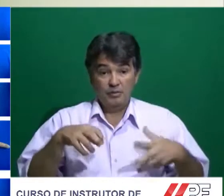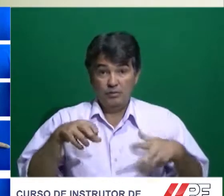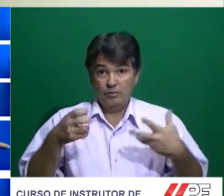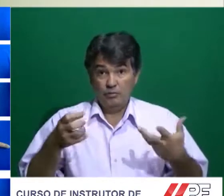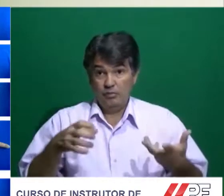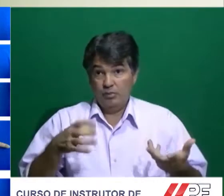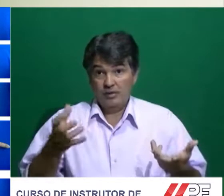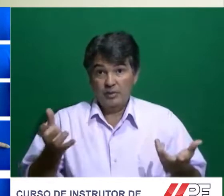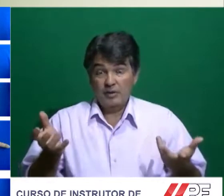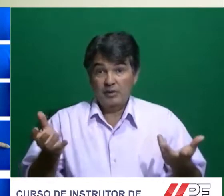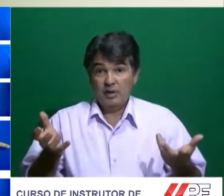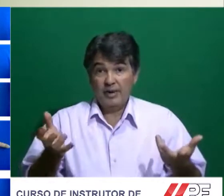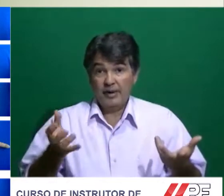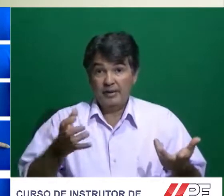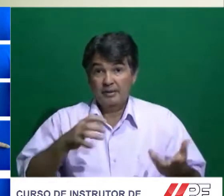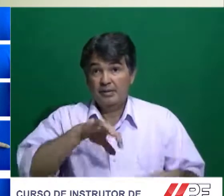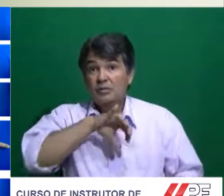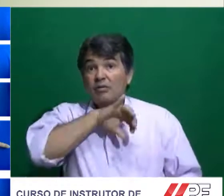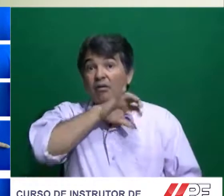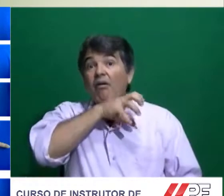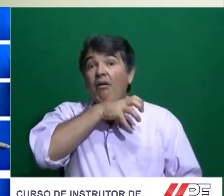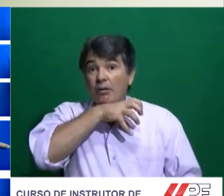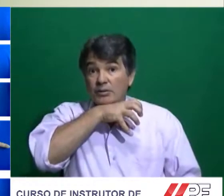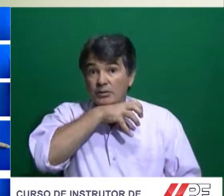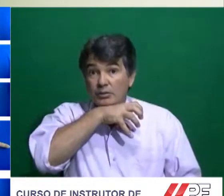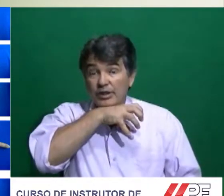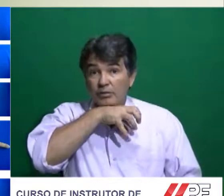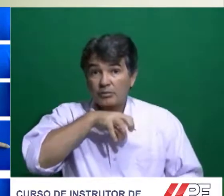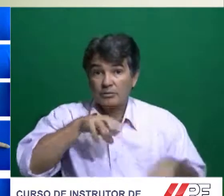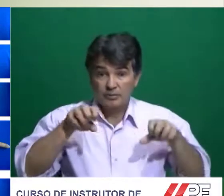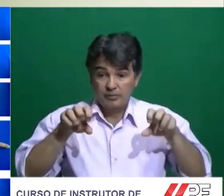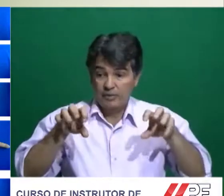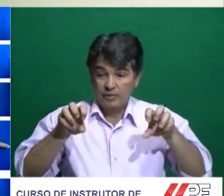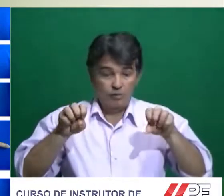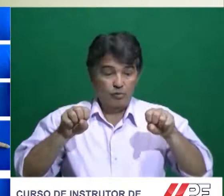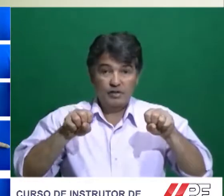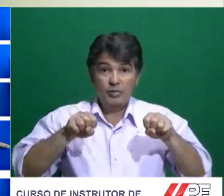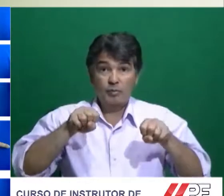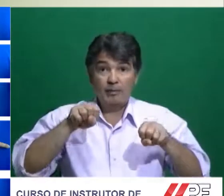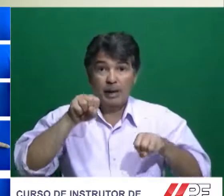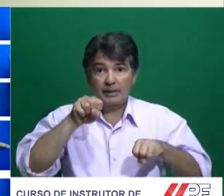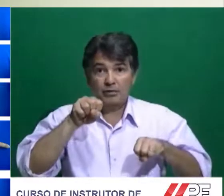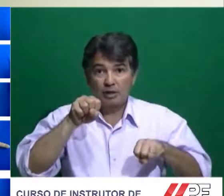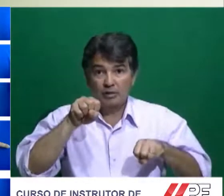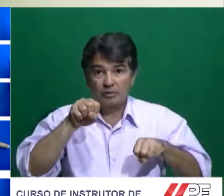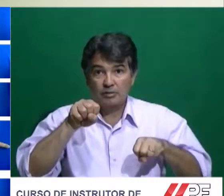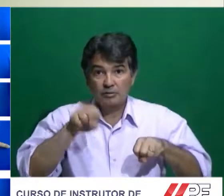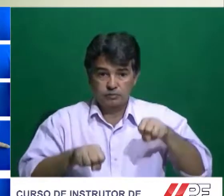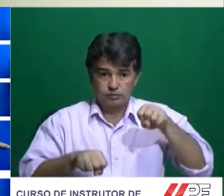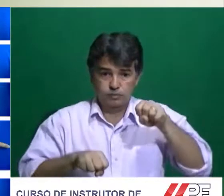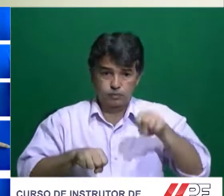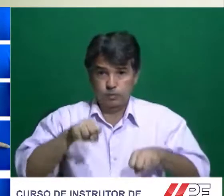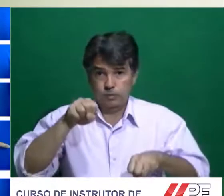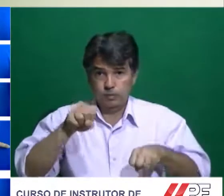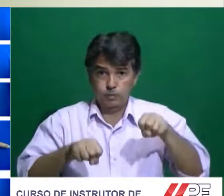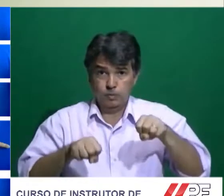Eu tenho que saber. Eu tenho que saber que o animal é. Então. O leão. Vou fazer a pata do leão.